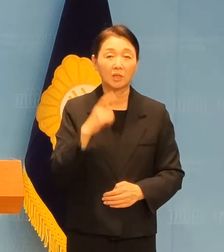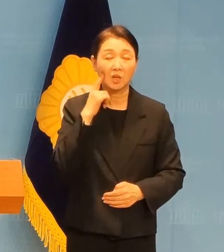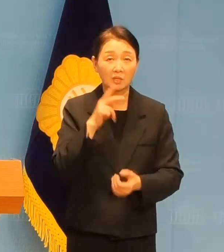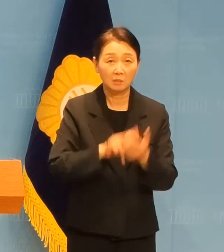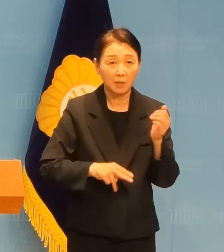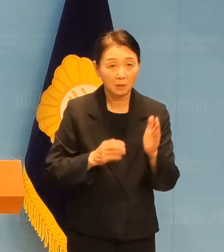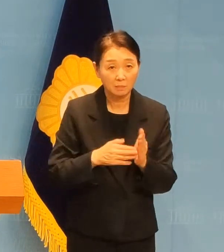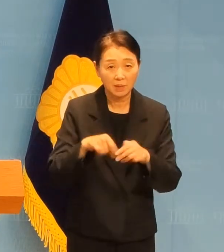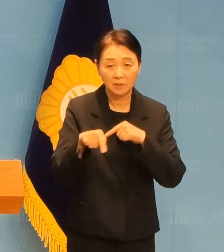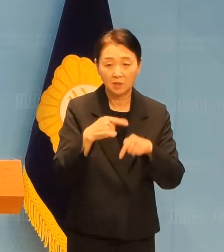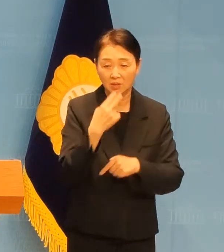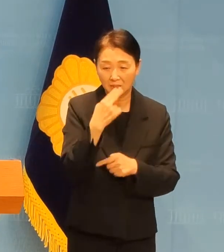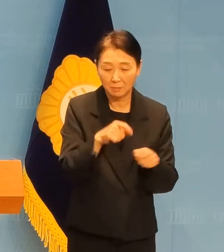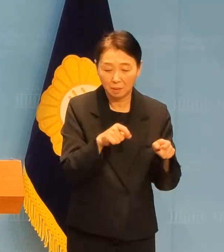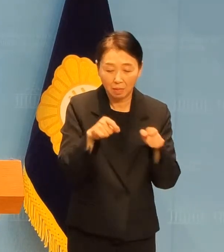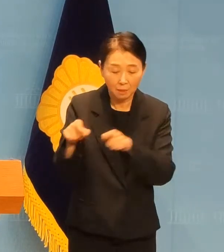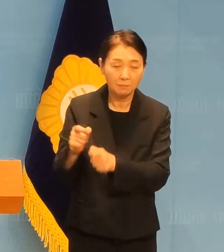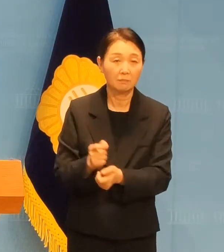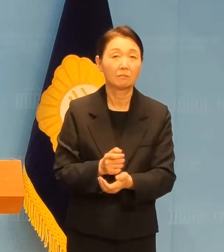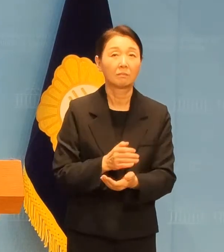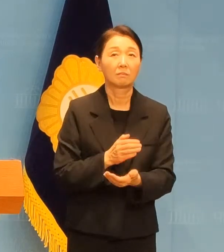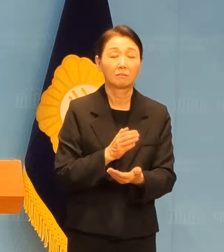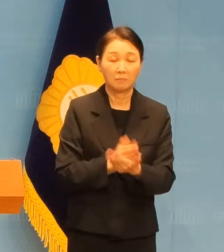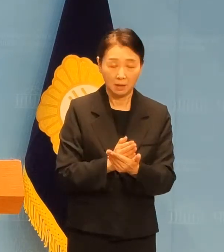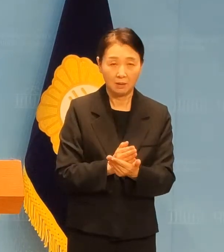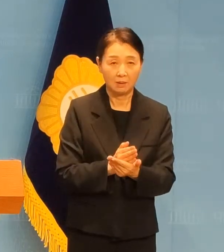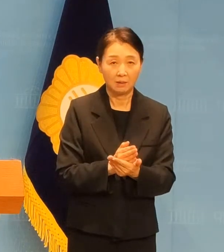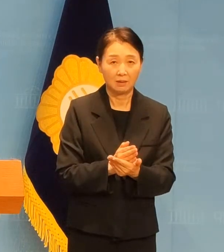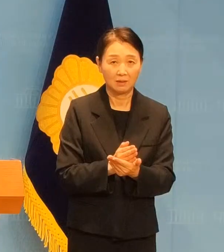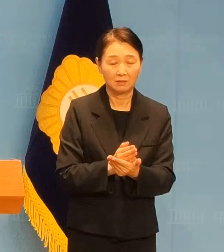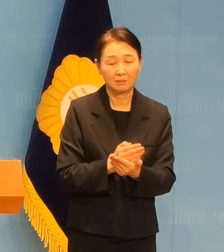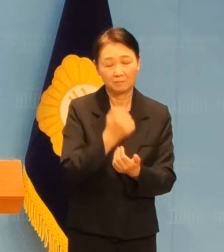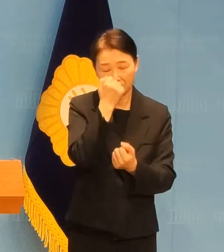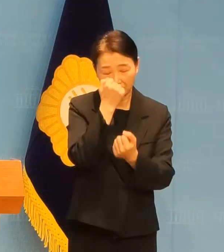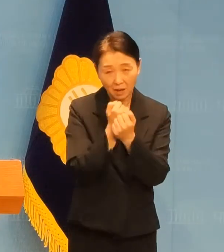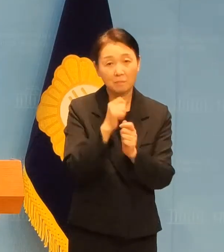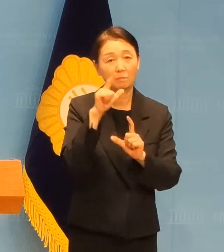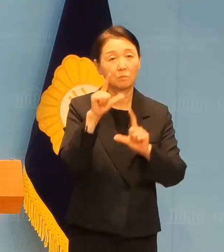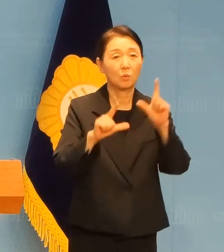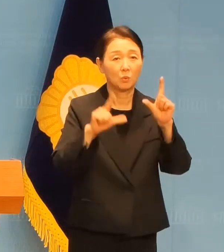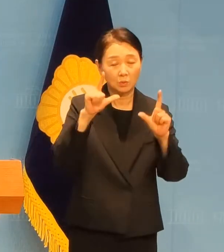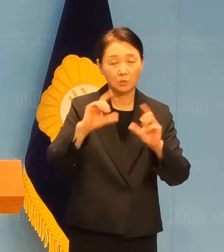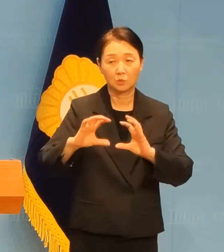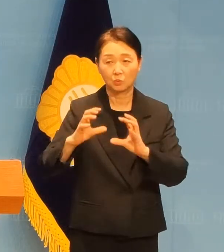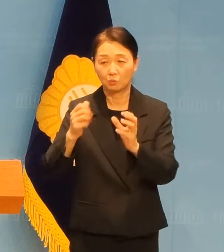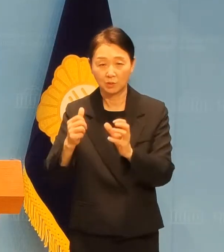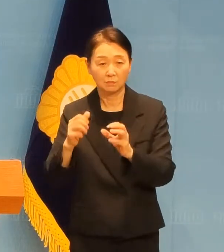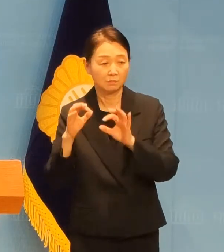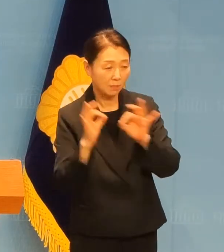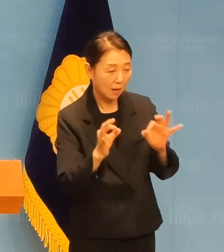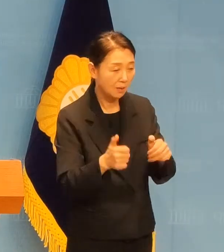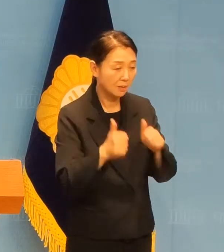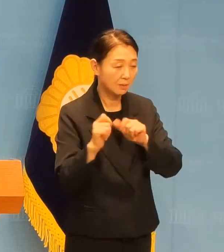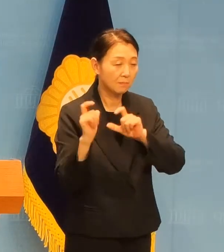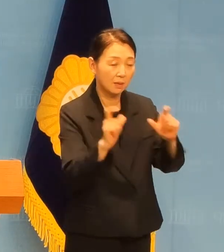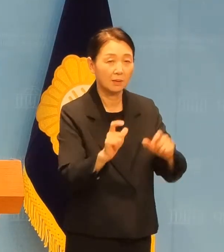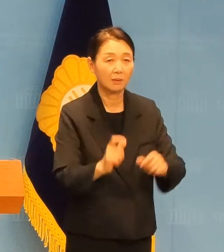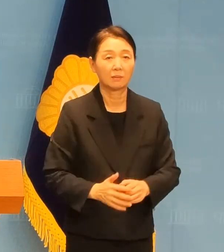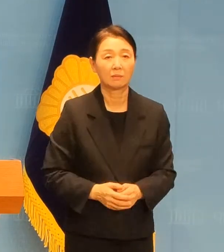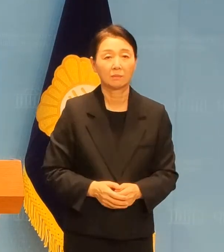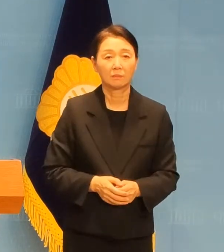팔아 정치 생명을 연장하려는 파렴치한 형태는 국민의 심판만을 독촉할